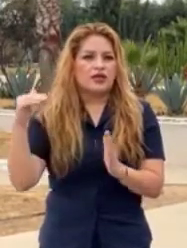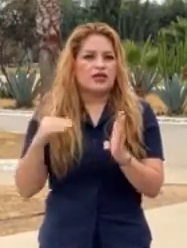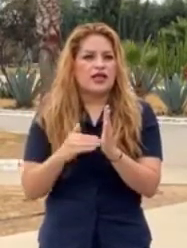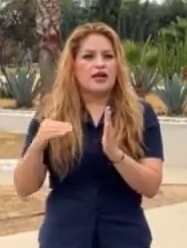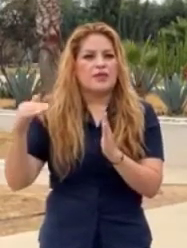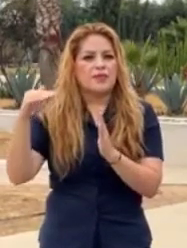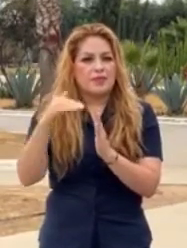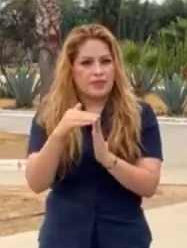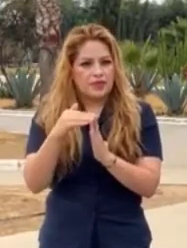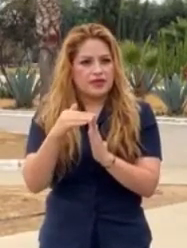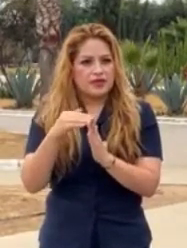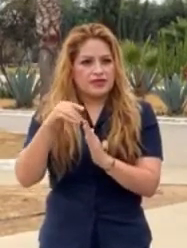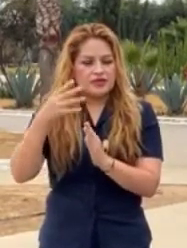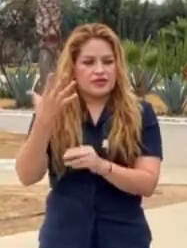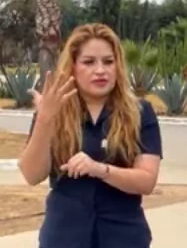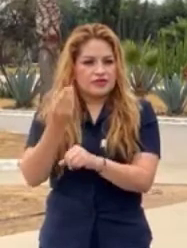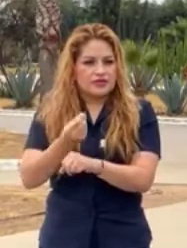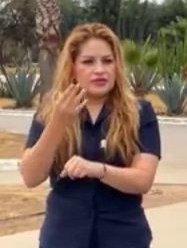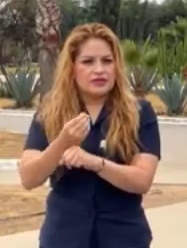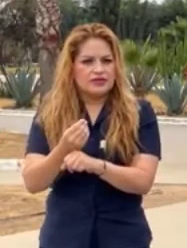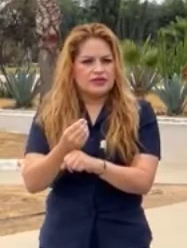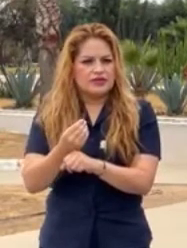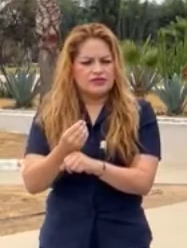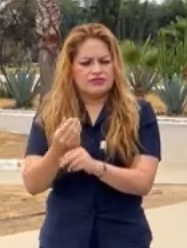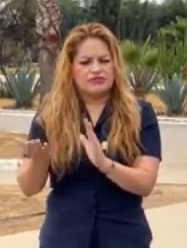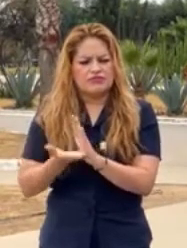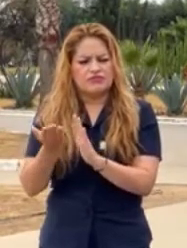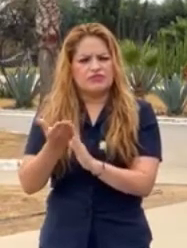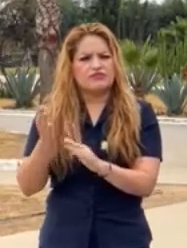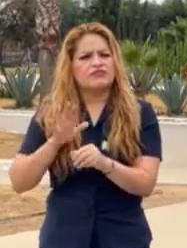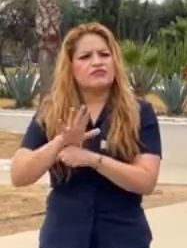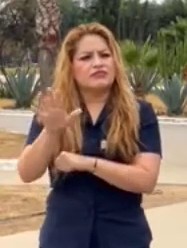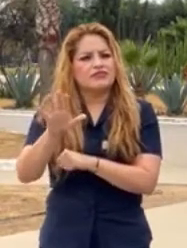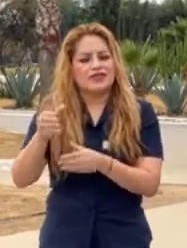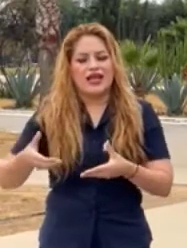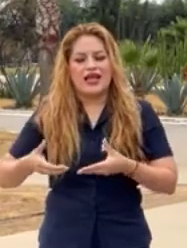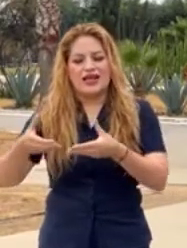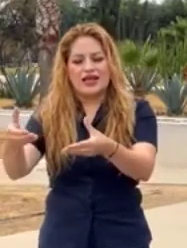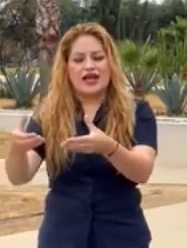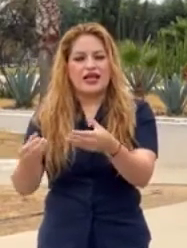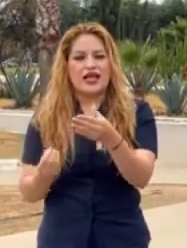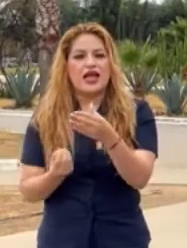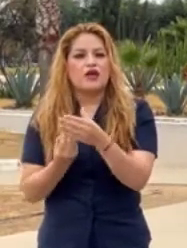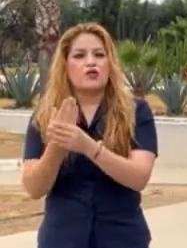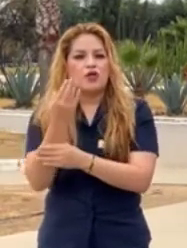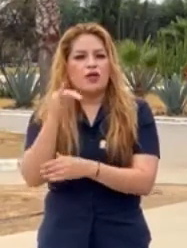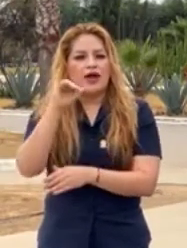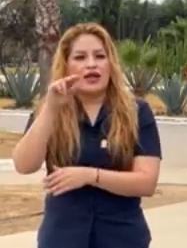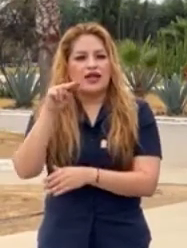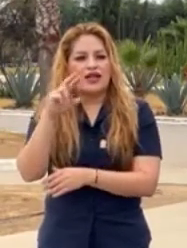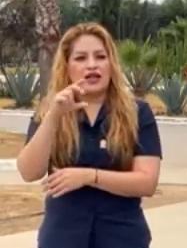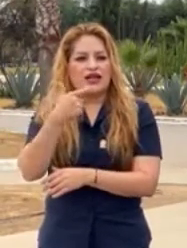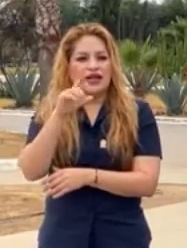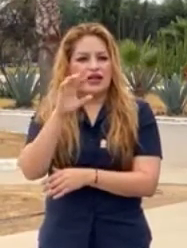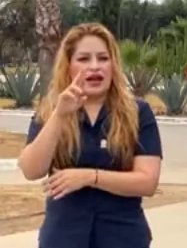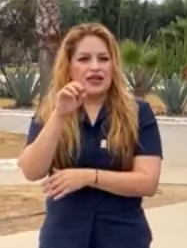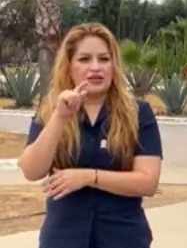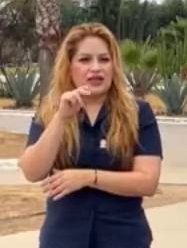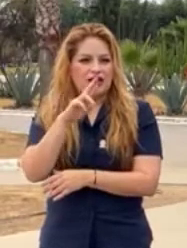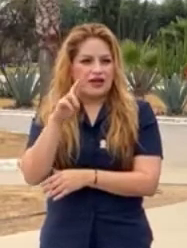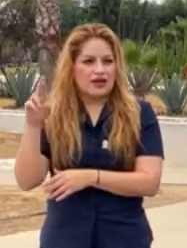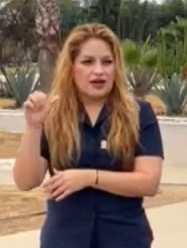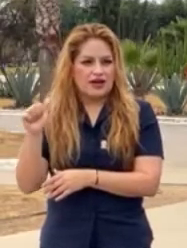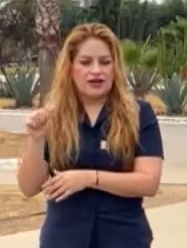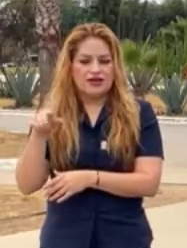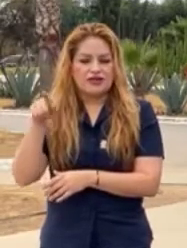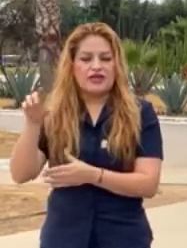obra estoy hablando? De la calle Nueva Inglaterra, en la colonia 89. Esa obra que